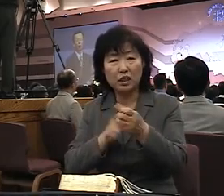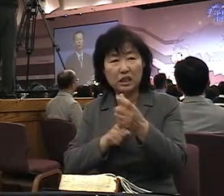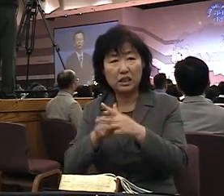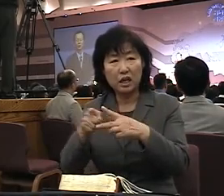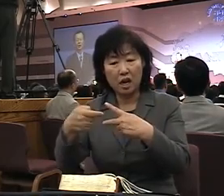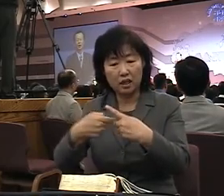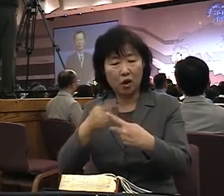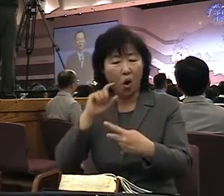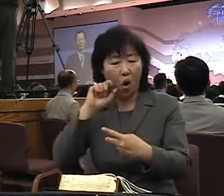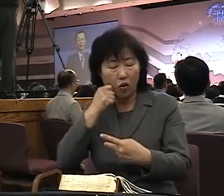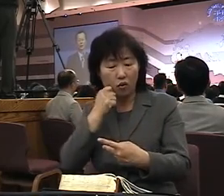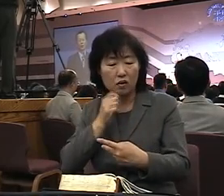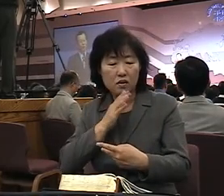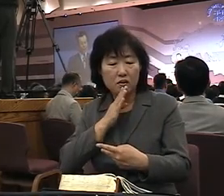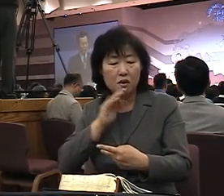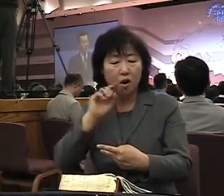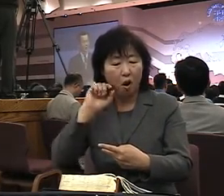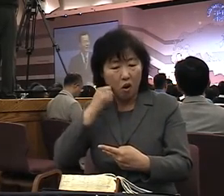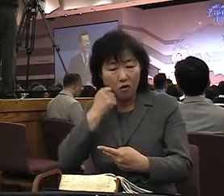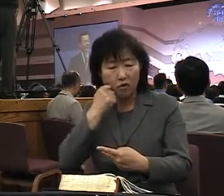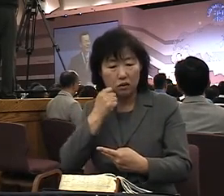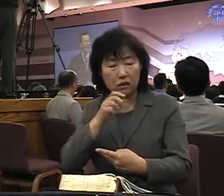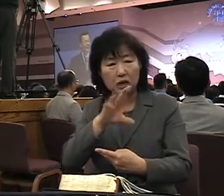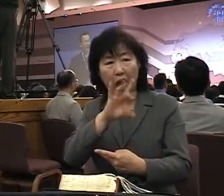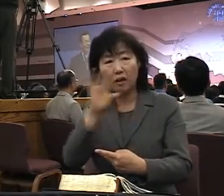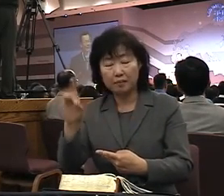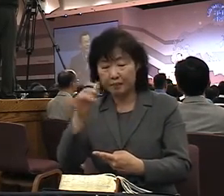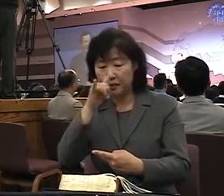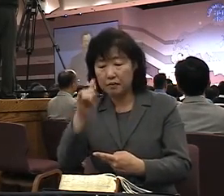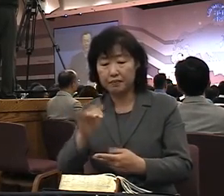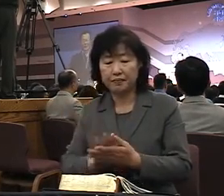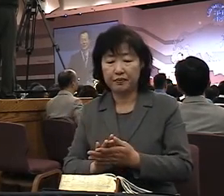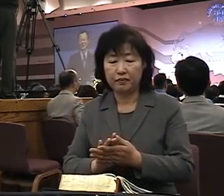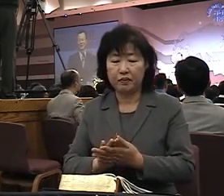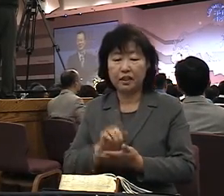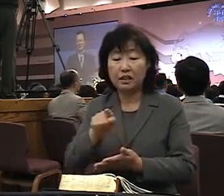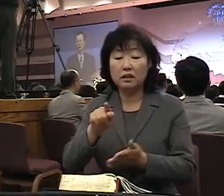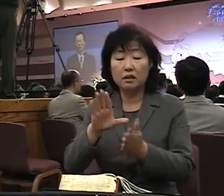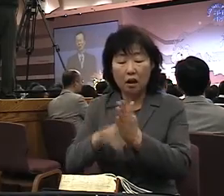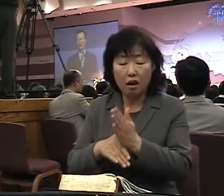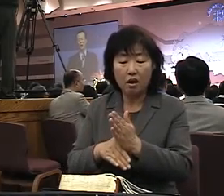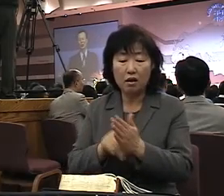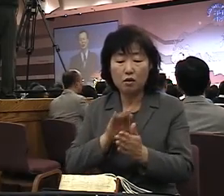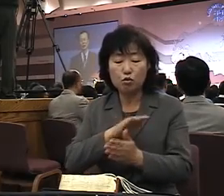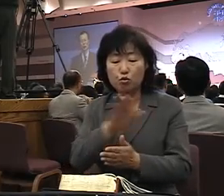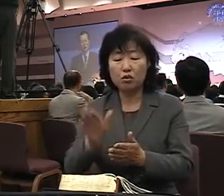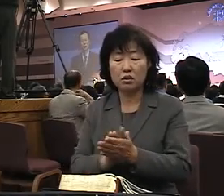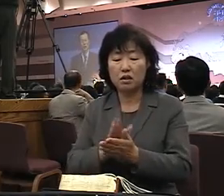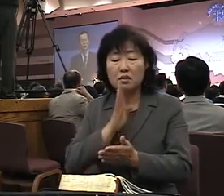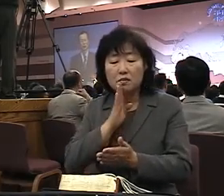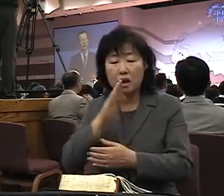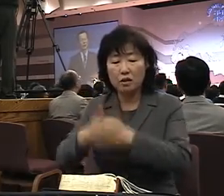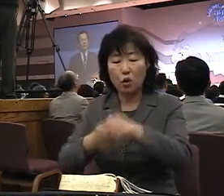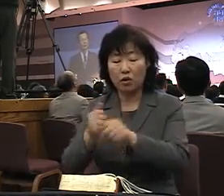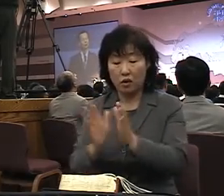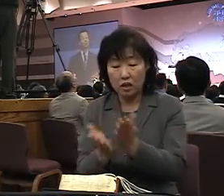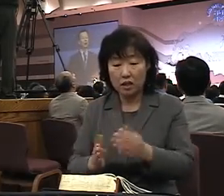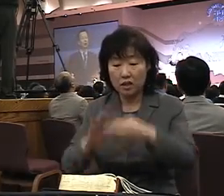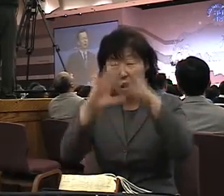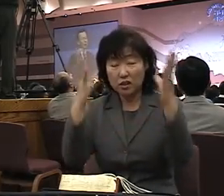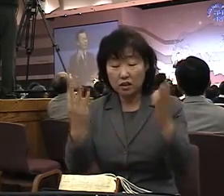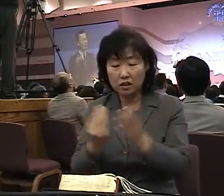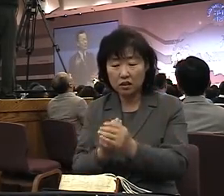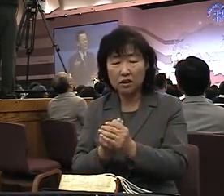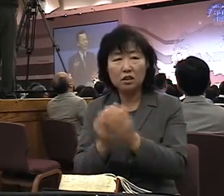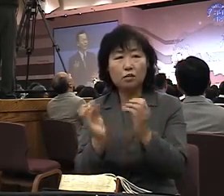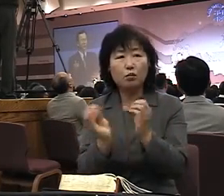참 어려운 곳이 종종 있습니다. 그때에 우리는 정말 이 성경의 전체적인 그